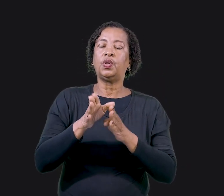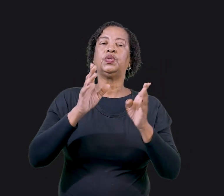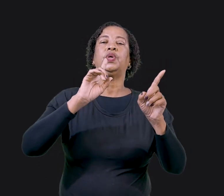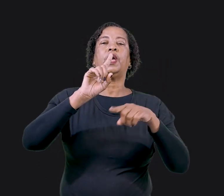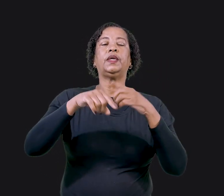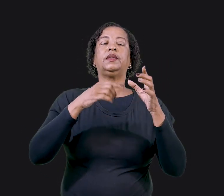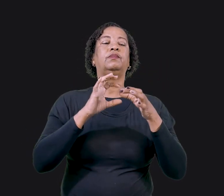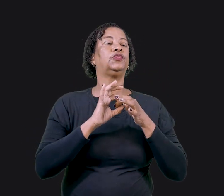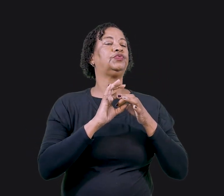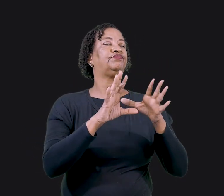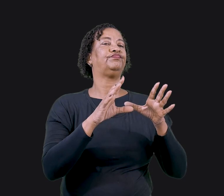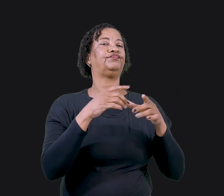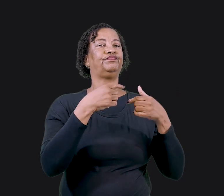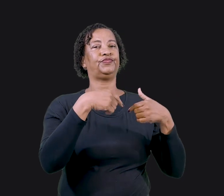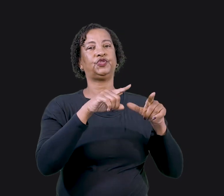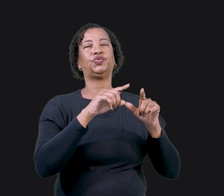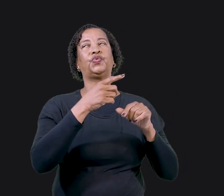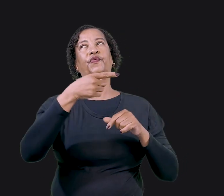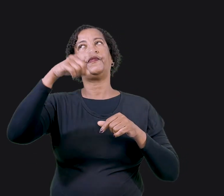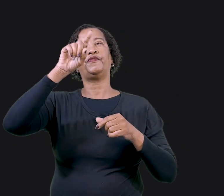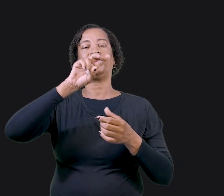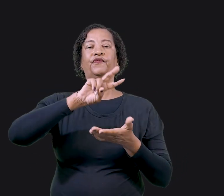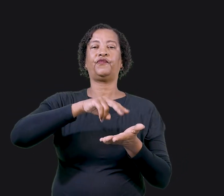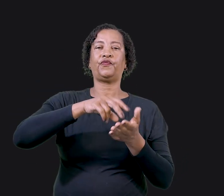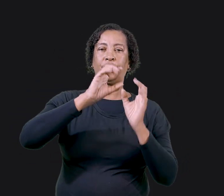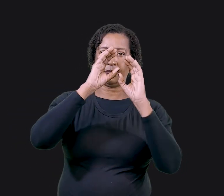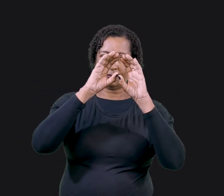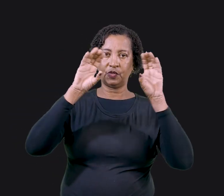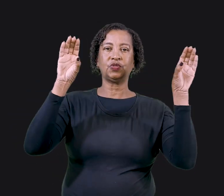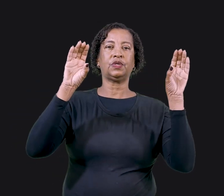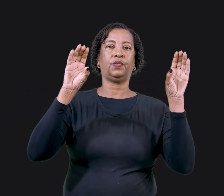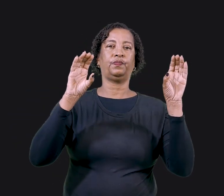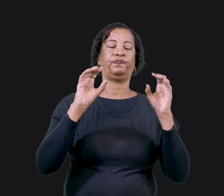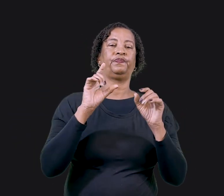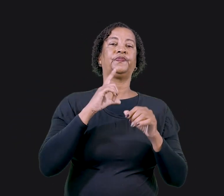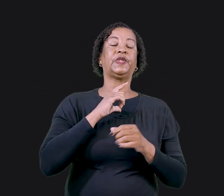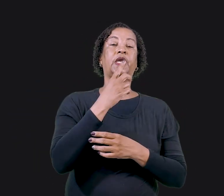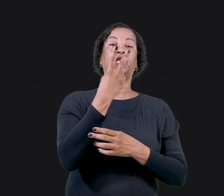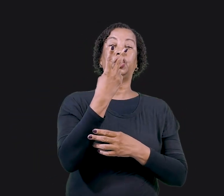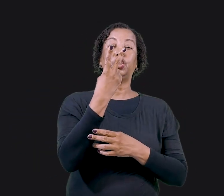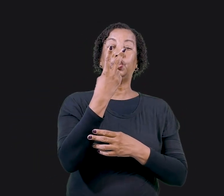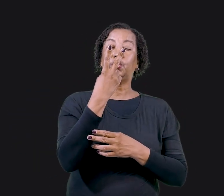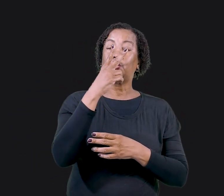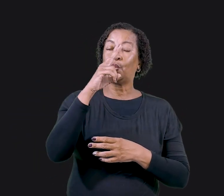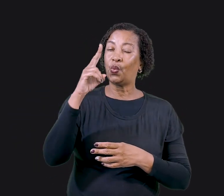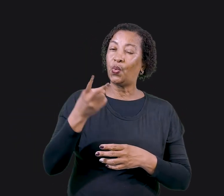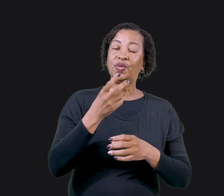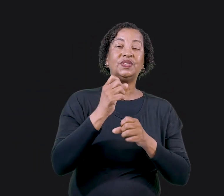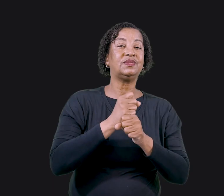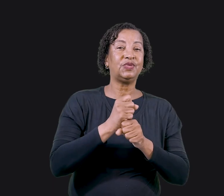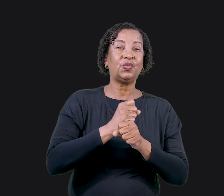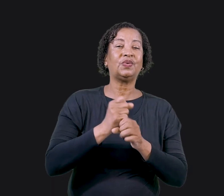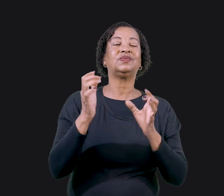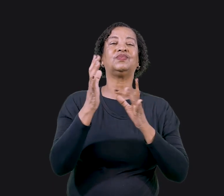depois os deixou e ascendeu ao céu. Faz 2000 anos que Jesus está agonizando por causa da sua